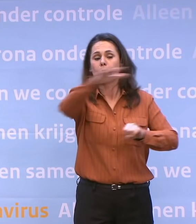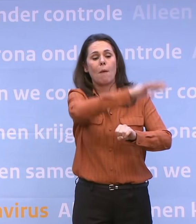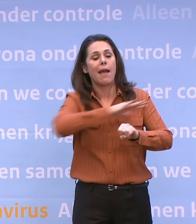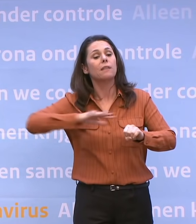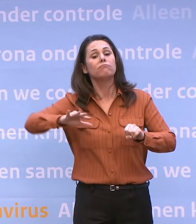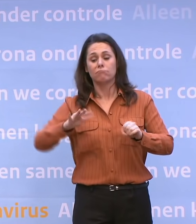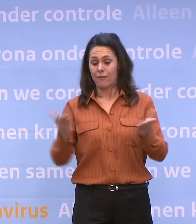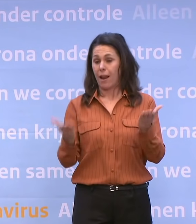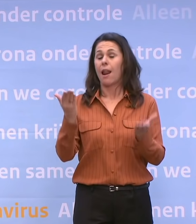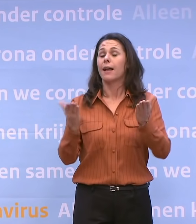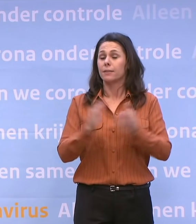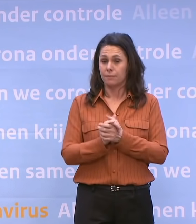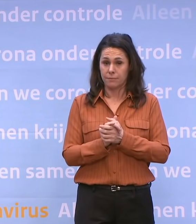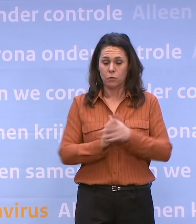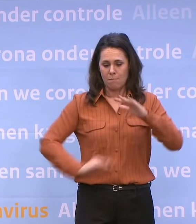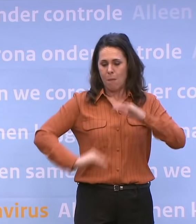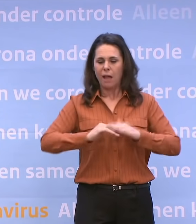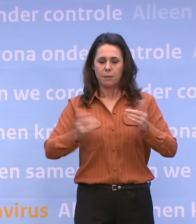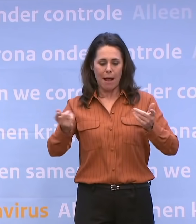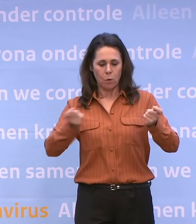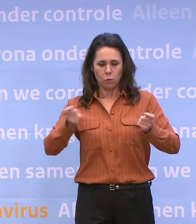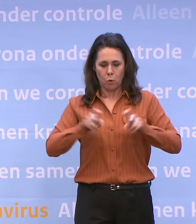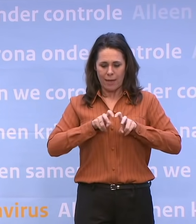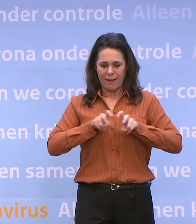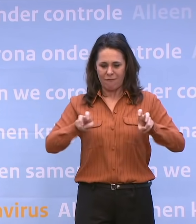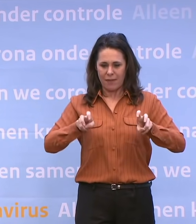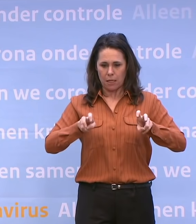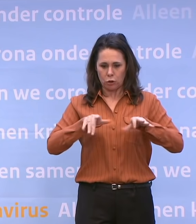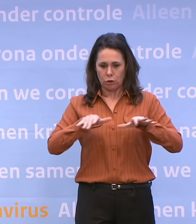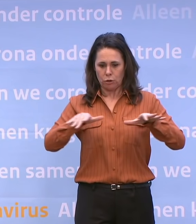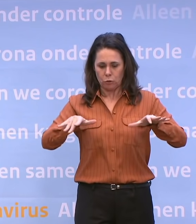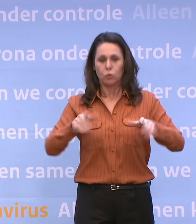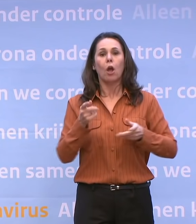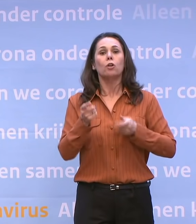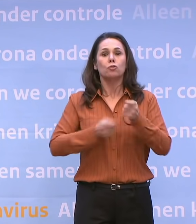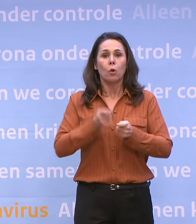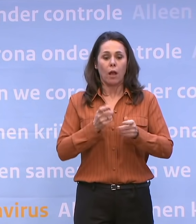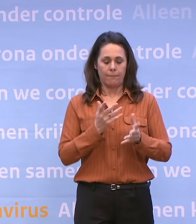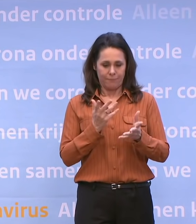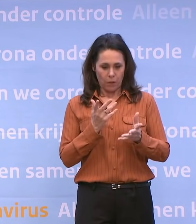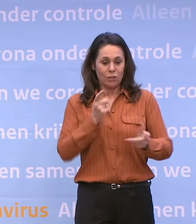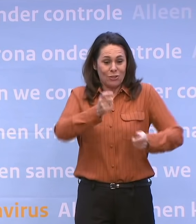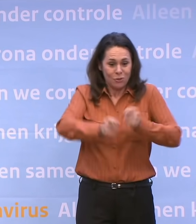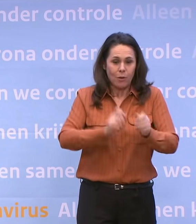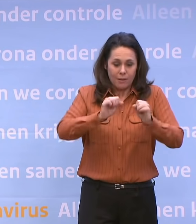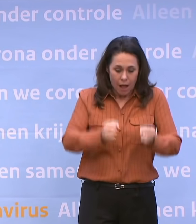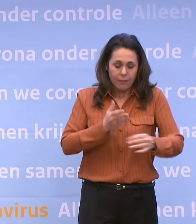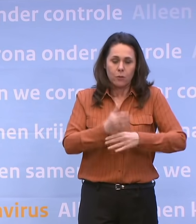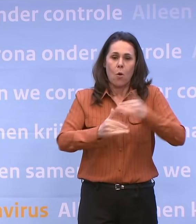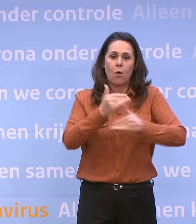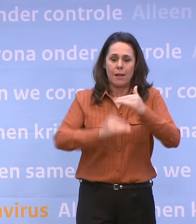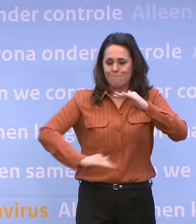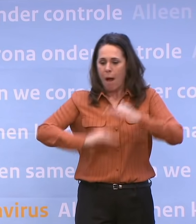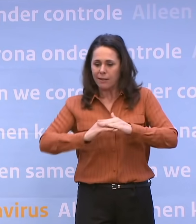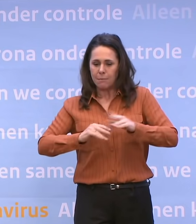op het maximaal controleren van van de virusuitbraak. Dus ervoor zorgen dat de zorg het aan kan. Het maximaal onder controle houden van wat er